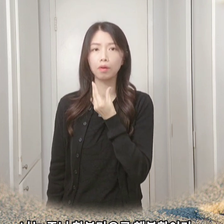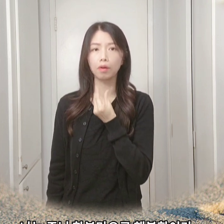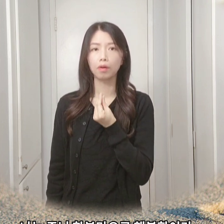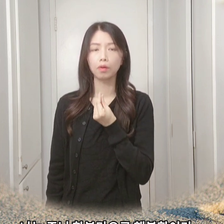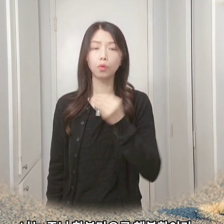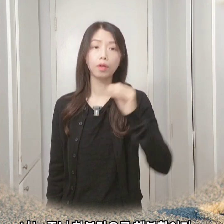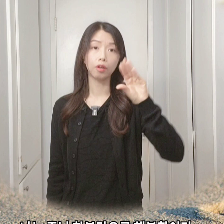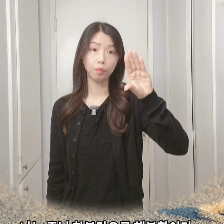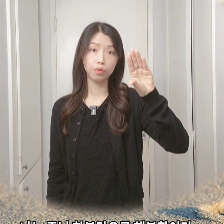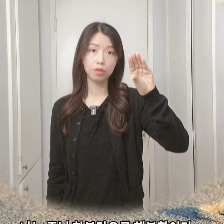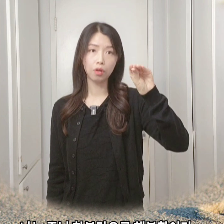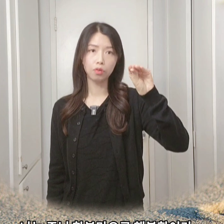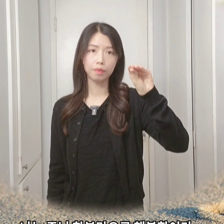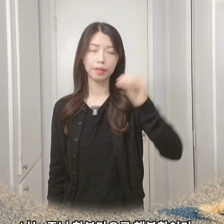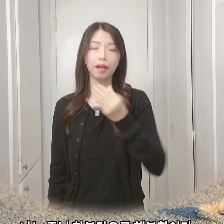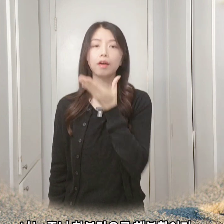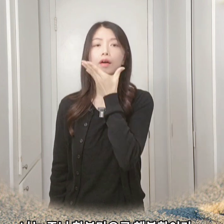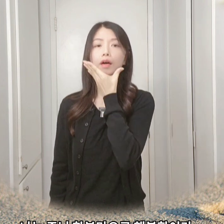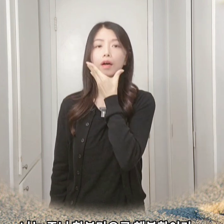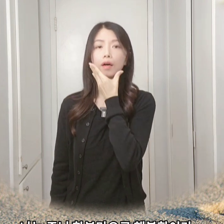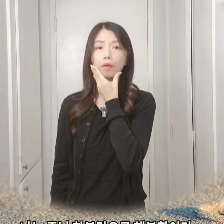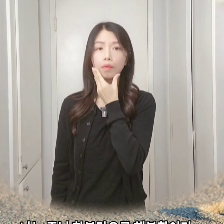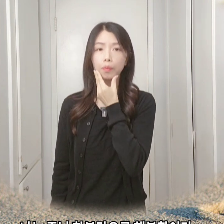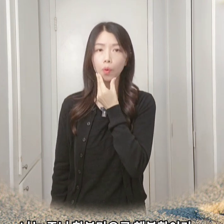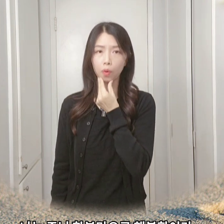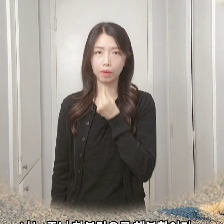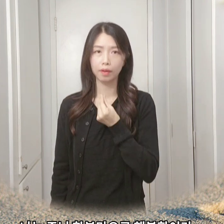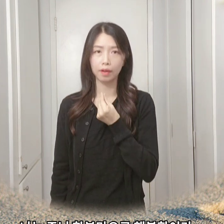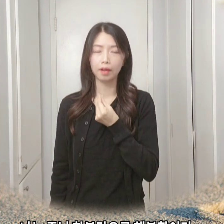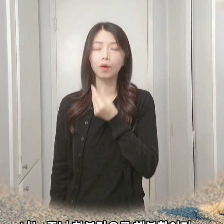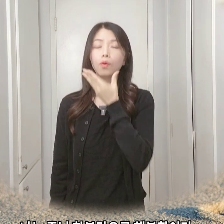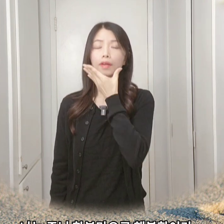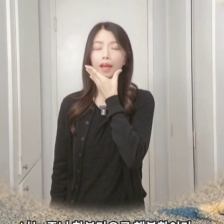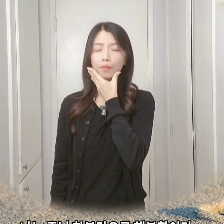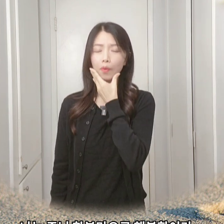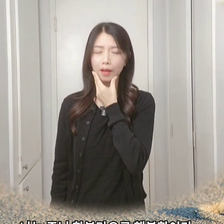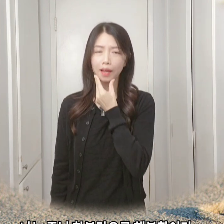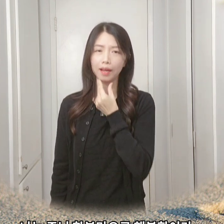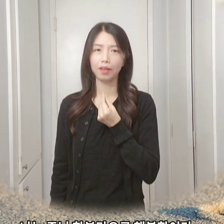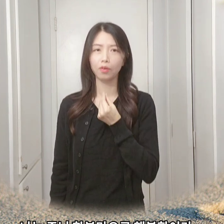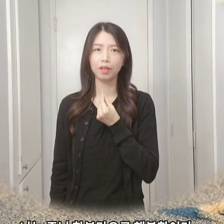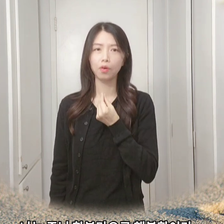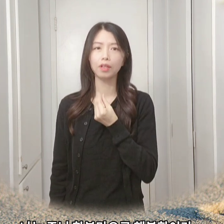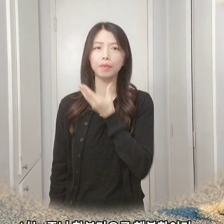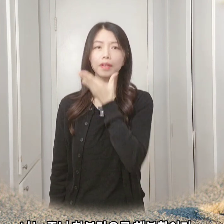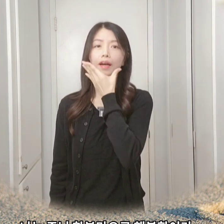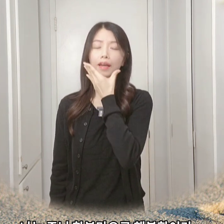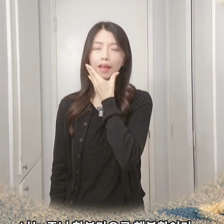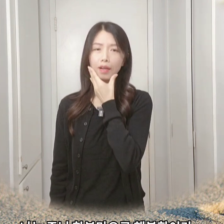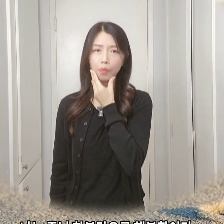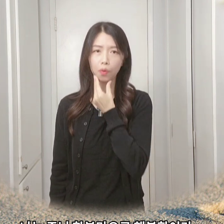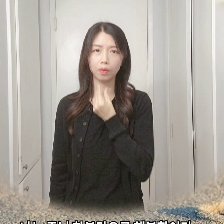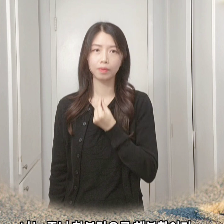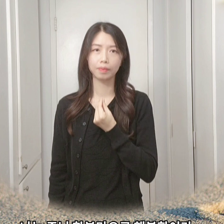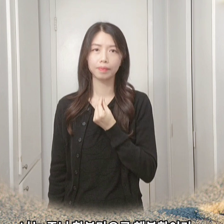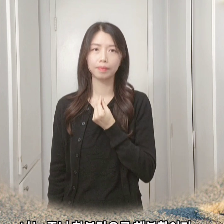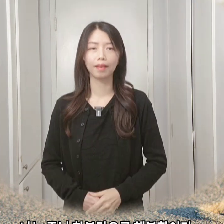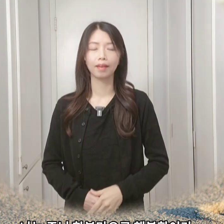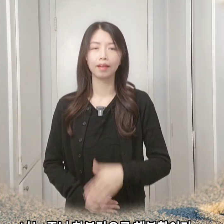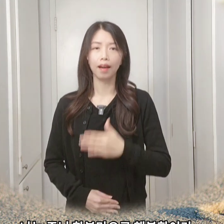내리면서 손을 이렇게 붙여주시면 돼요. 복, 혹은 행복하다 이런 뜻의 수어가 됩니다. 행복.